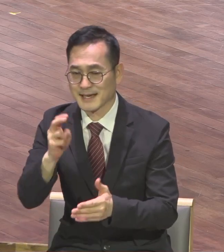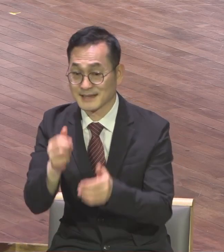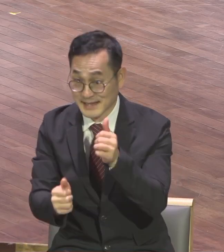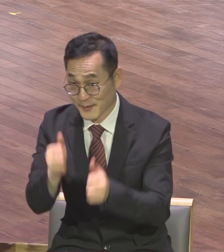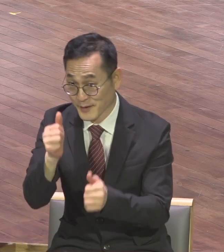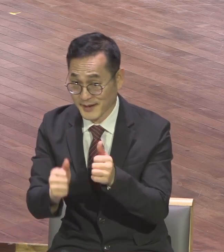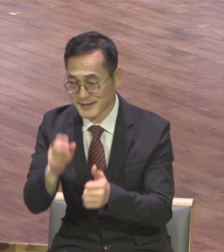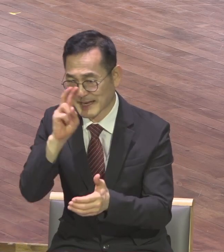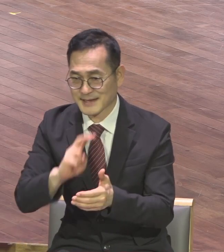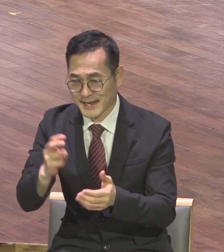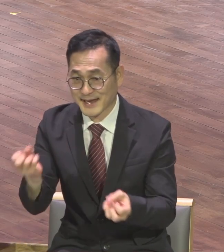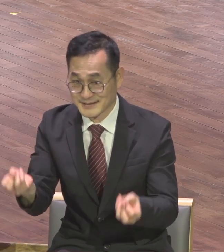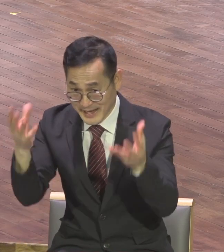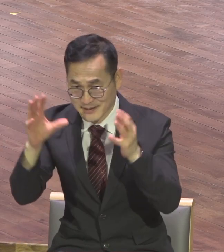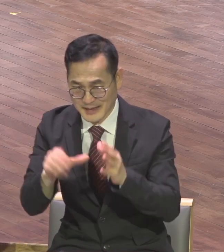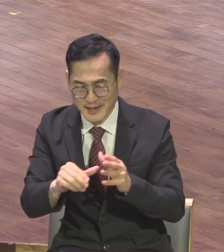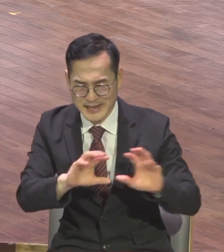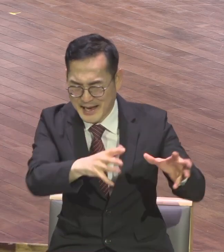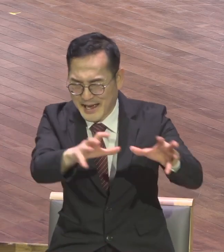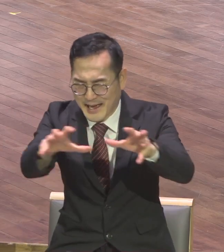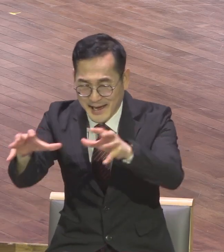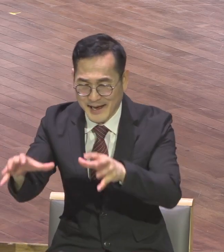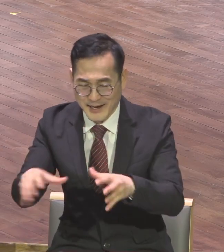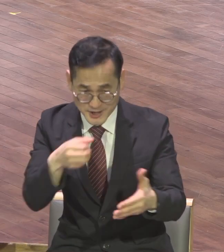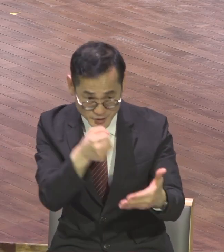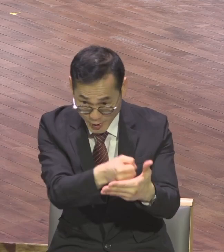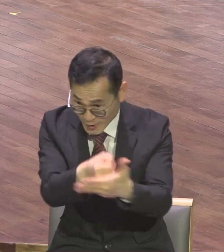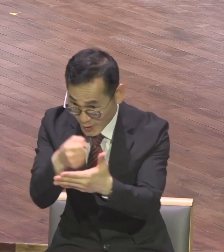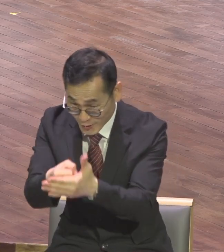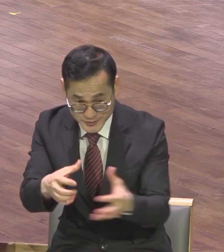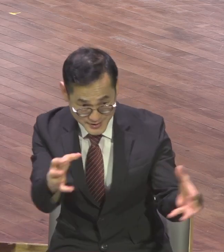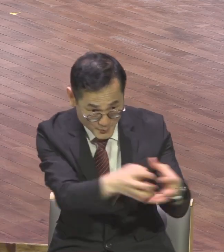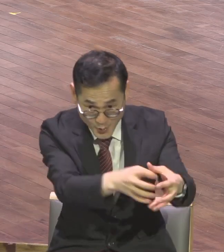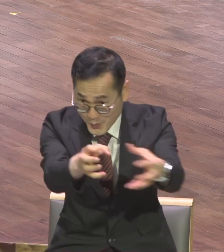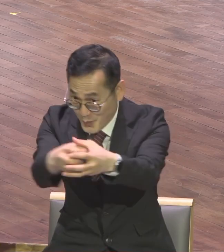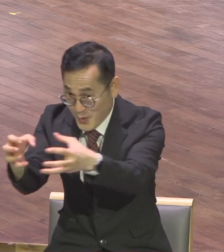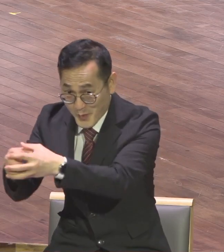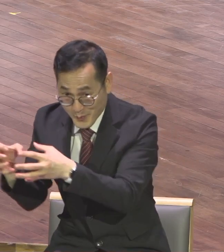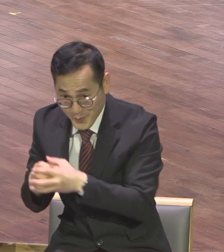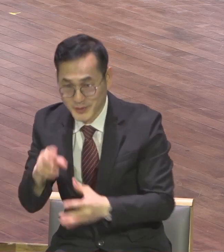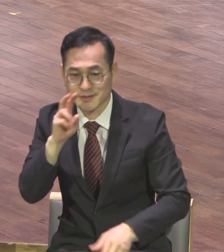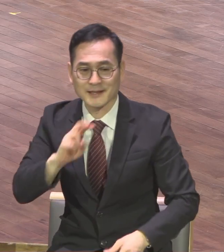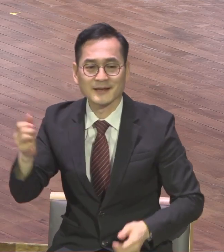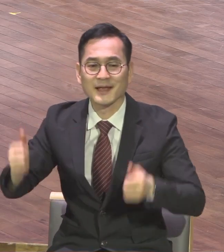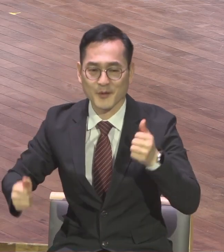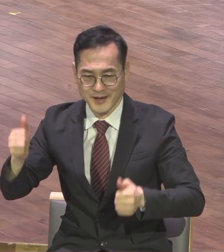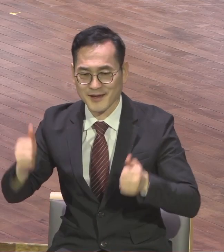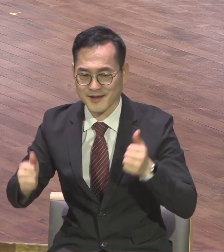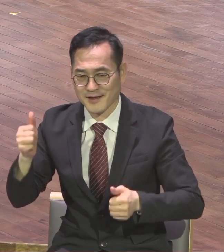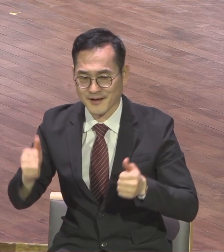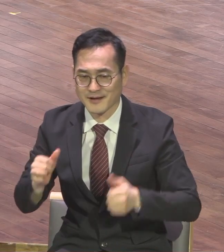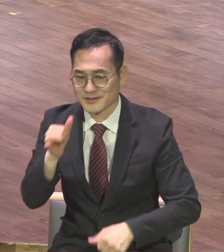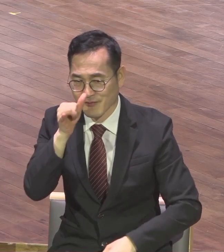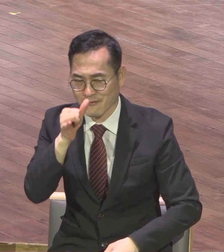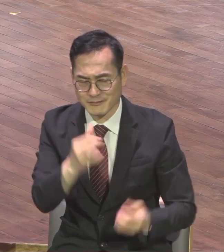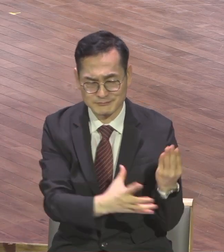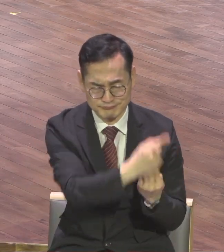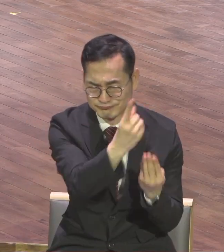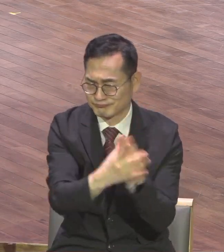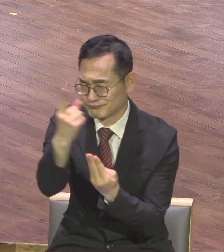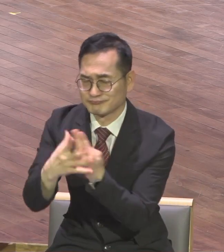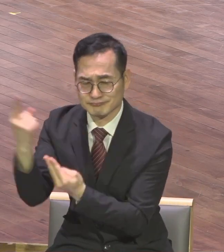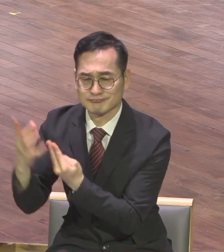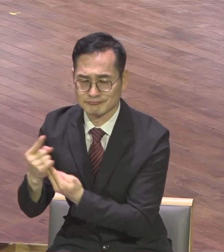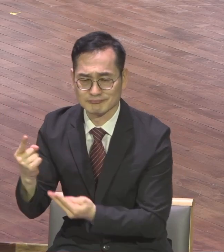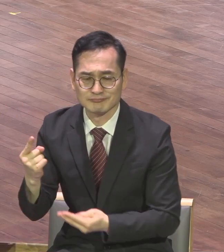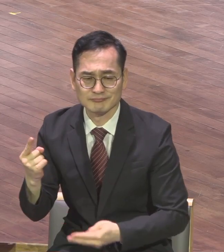찬양대회는 대륙별 찬양대회는 전 성도가 원리서 되는 것이다. 원리서에 포커스를 맞춰서 제가